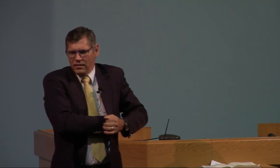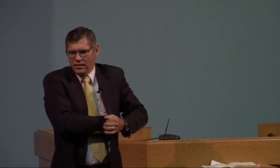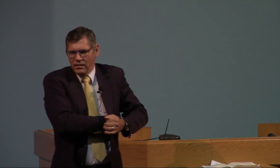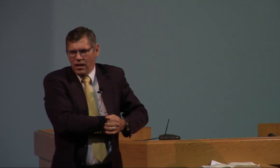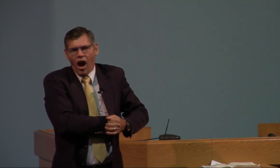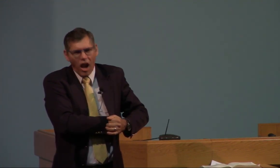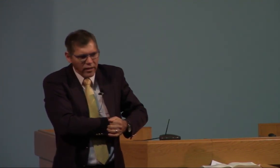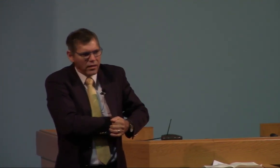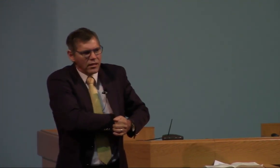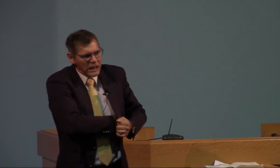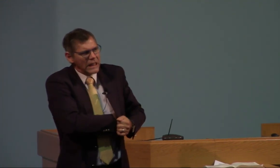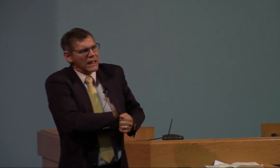Haal uit.